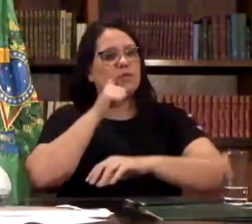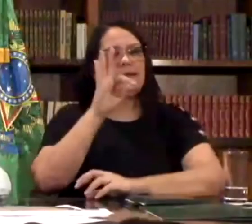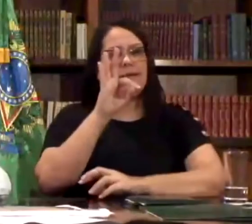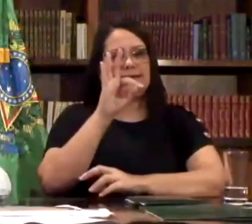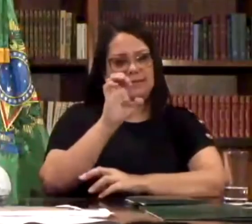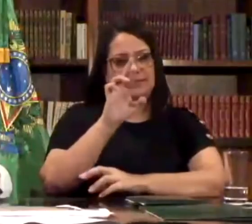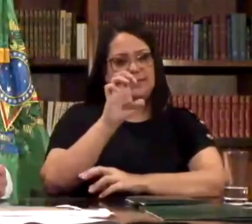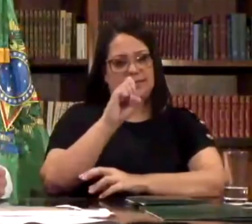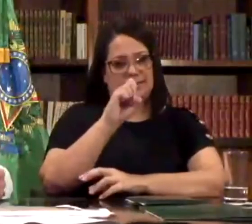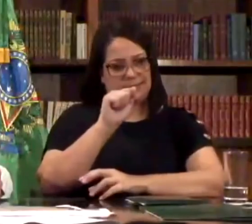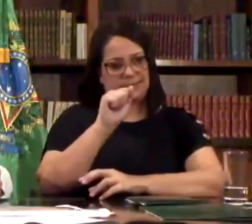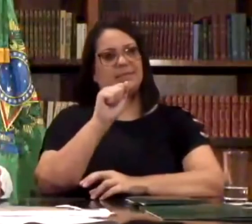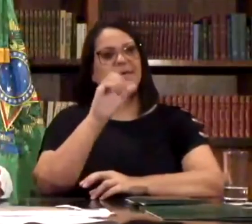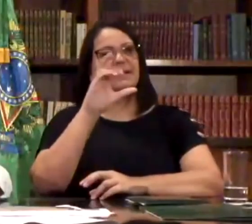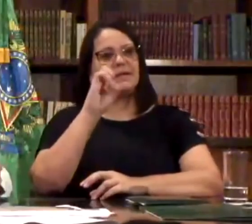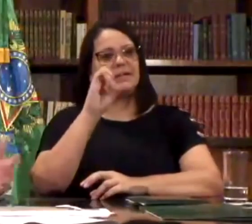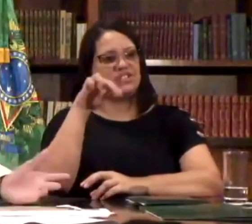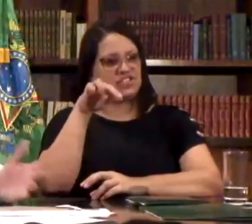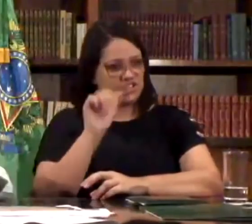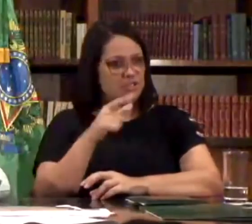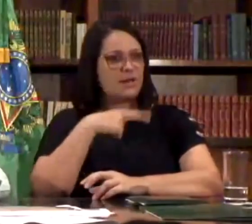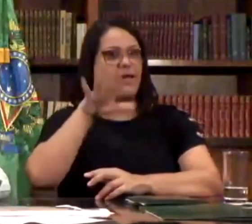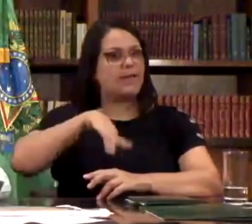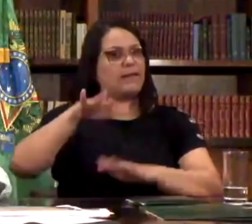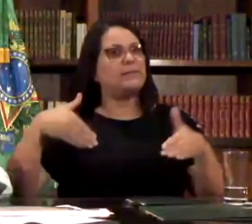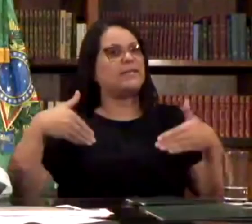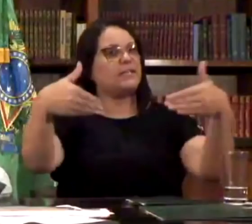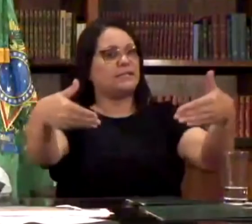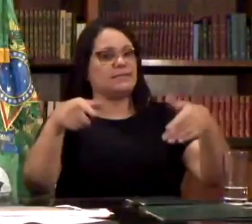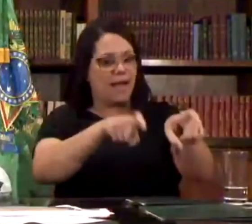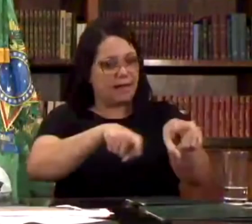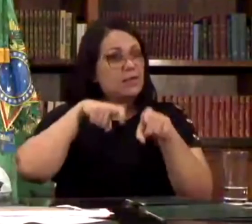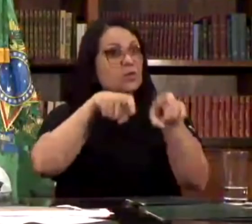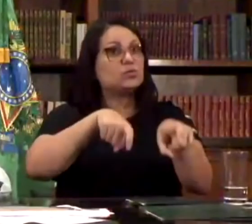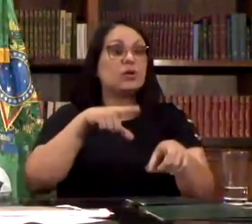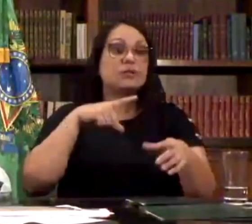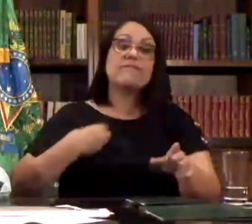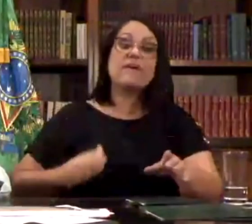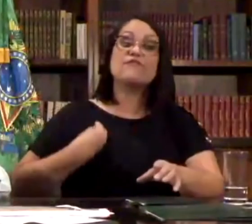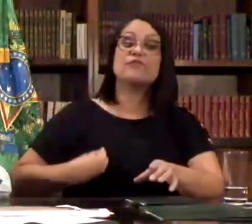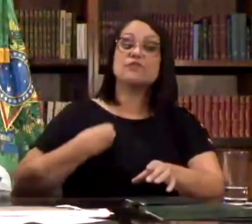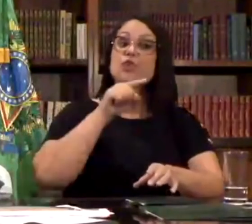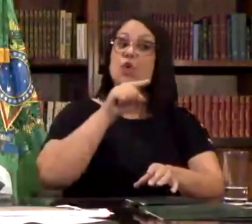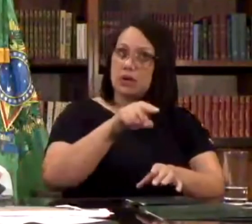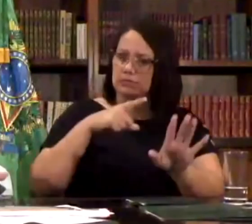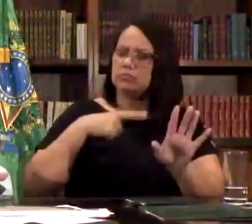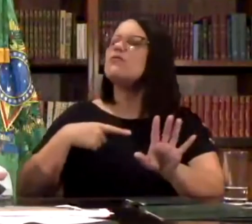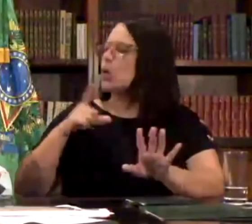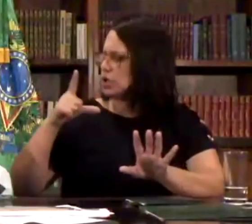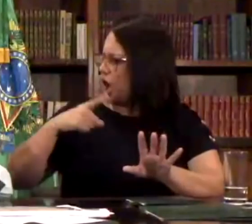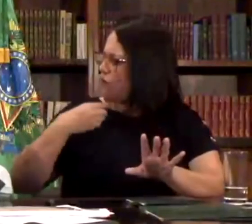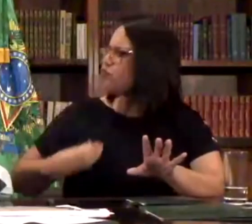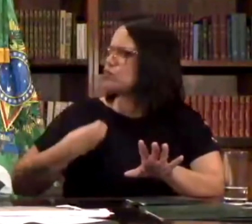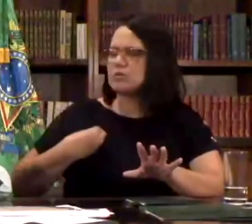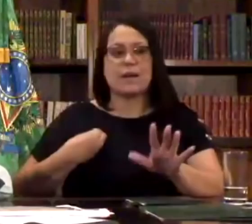a ministra da Agricultura, realmente estava funcionando o Ceasa, mas não está com aquela movimentação